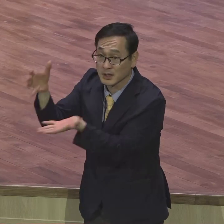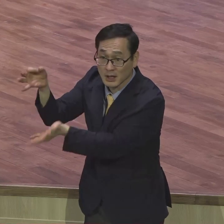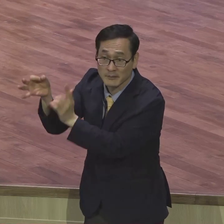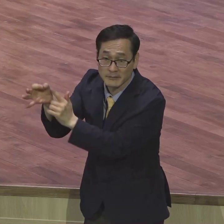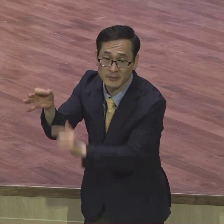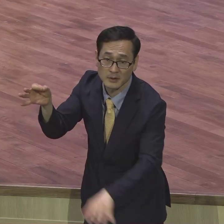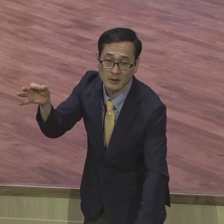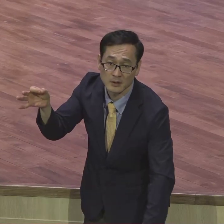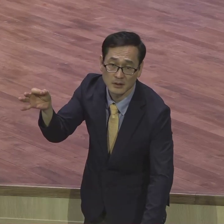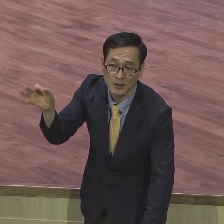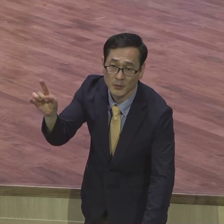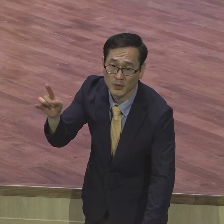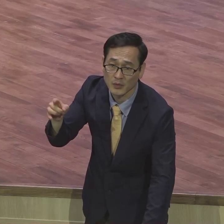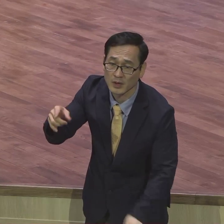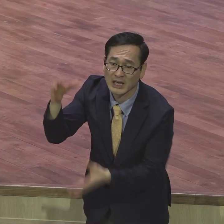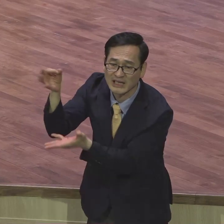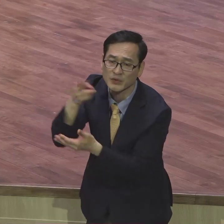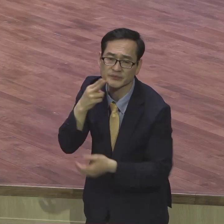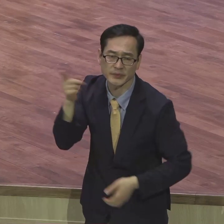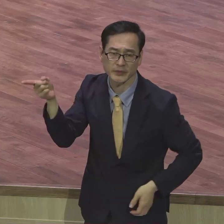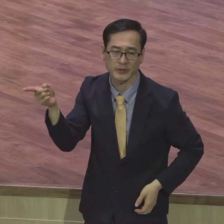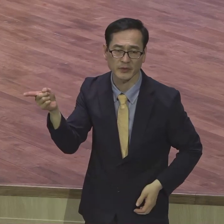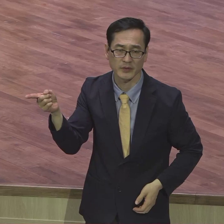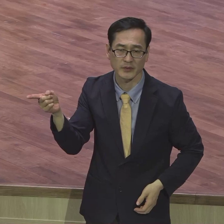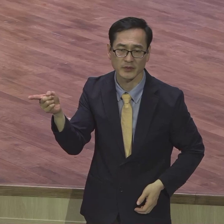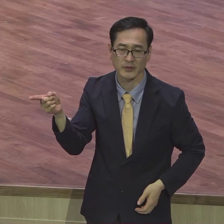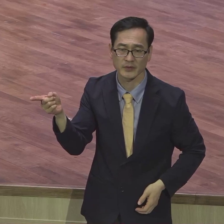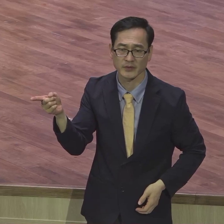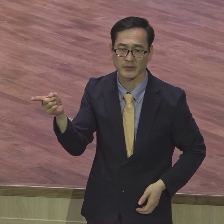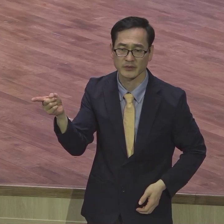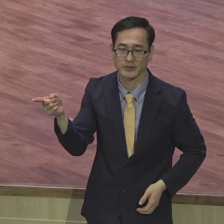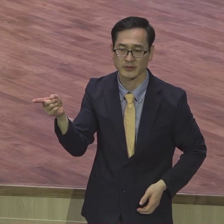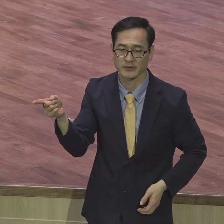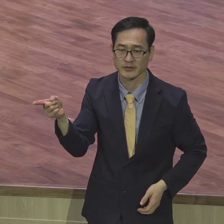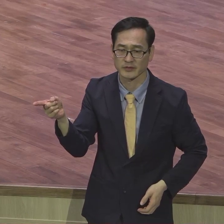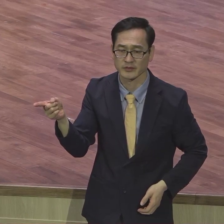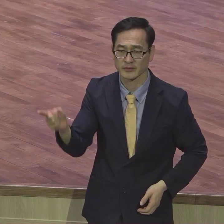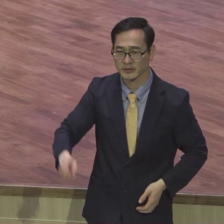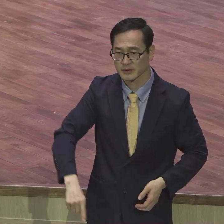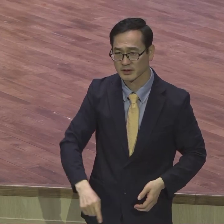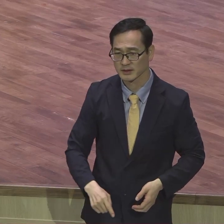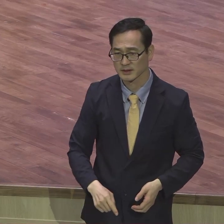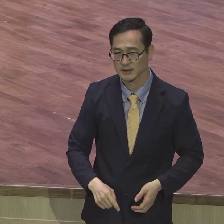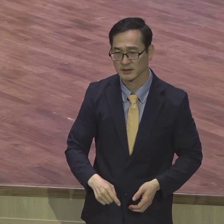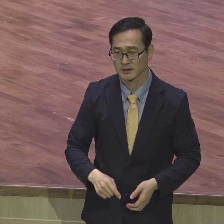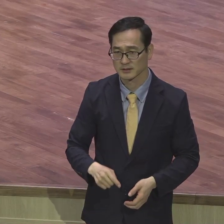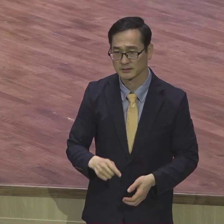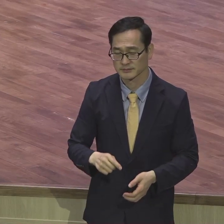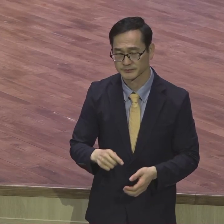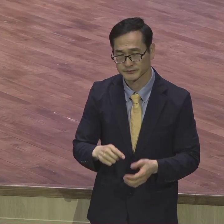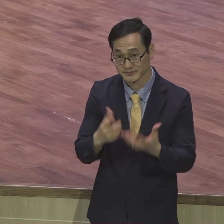군인들로 꽉 찬 것과 같다 그랬어요. 전의를 상실한 군인들 있죠.